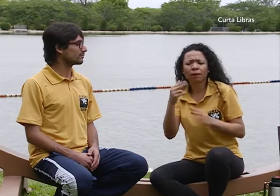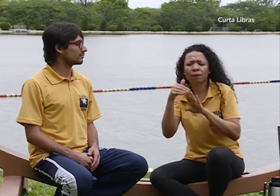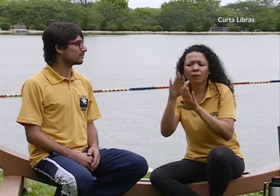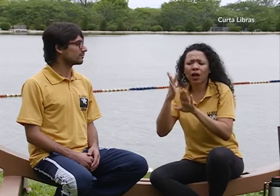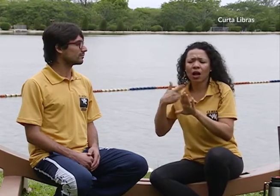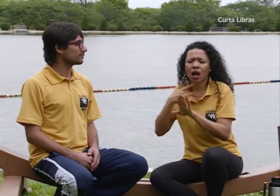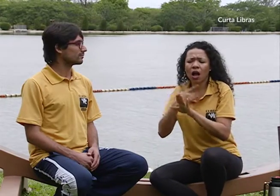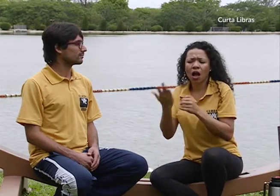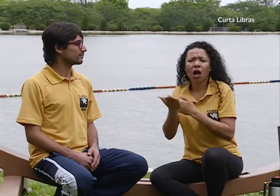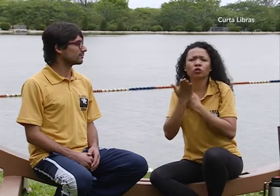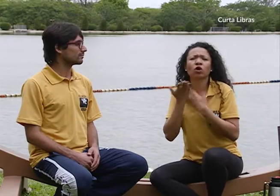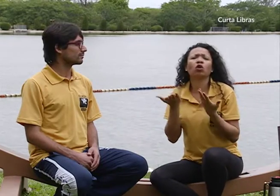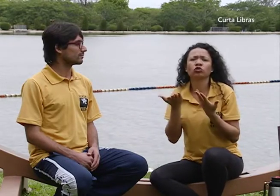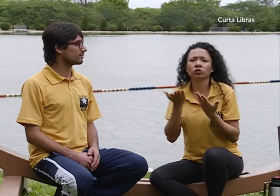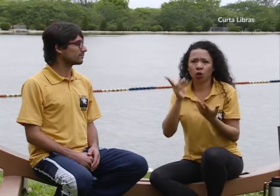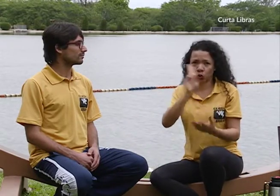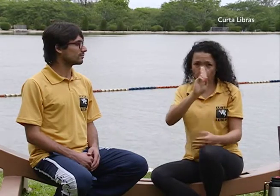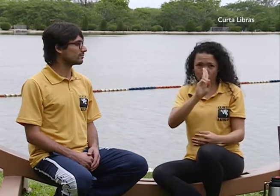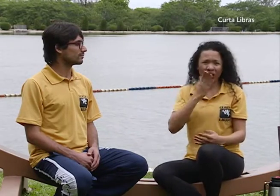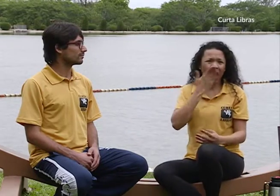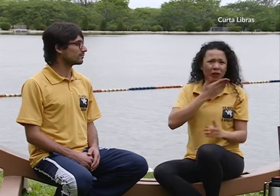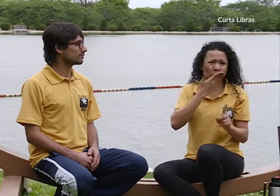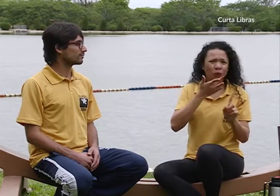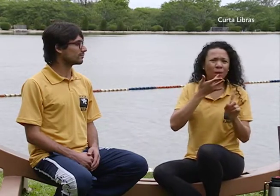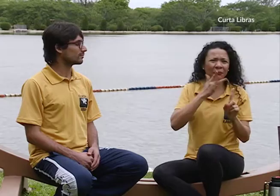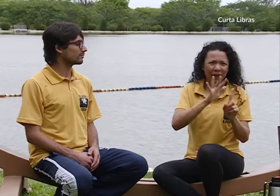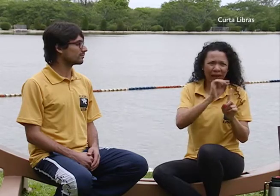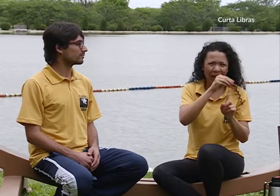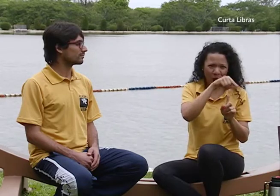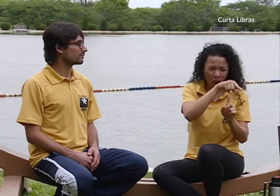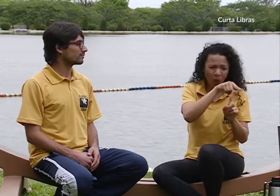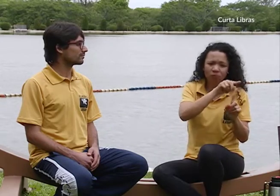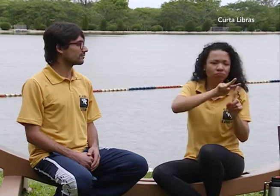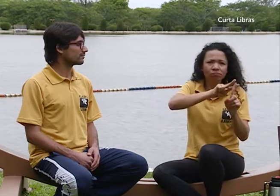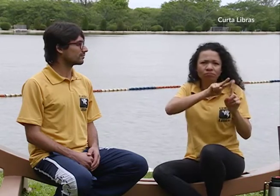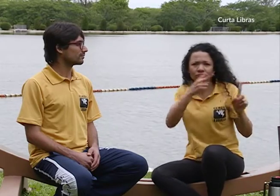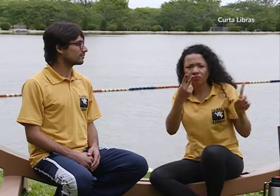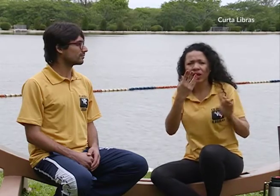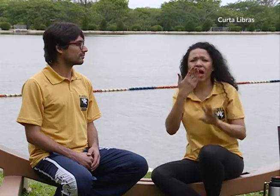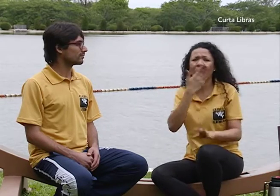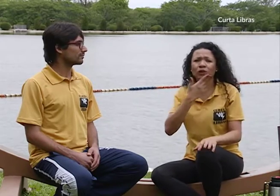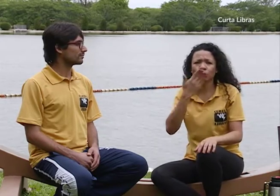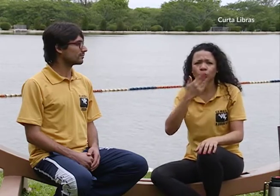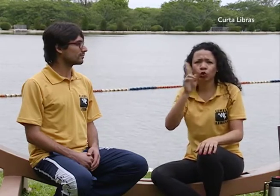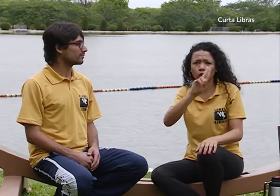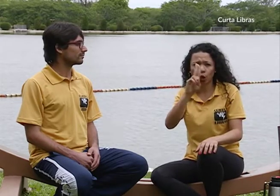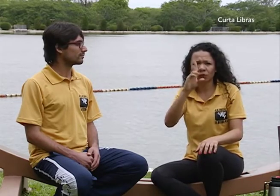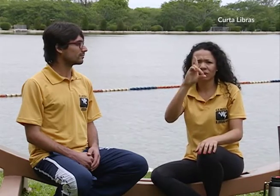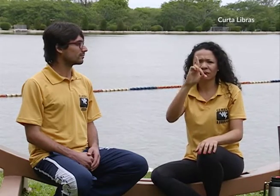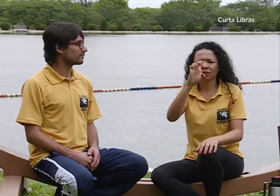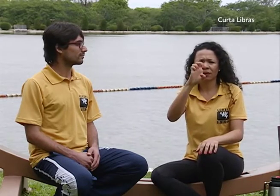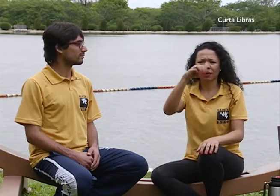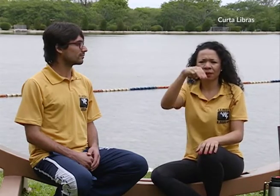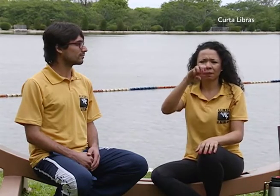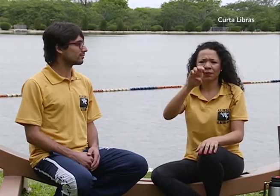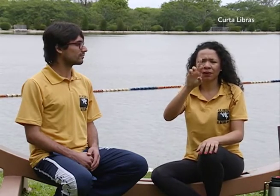também outra dica é o açúcar que em excesso faz mal para a saúde. Mas como comer o açúcar de forma saudável?